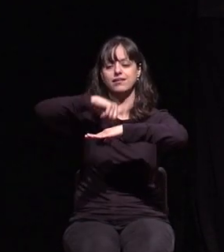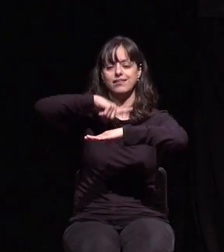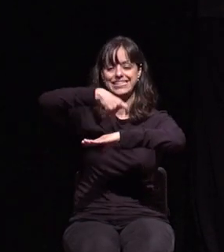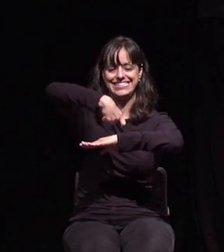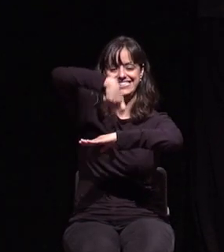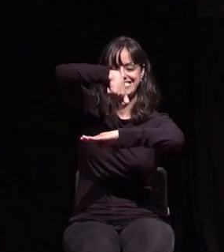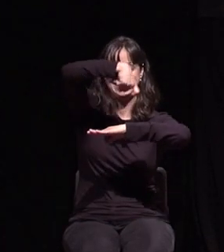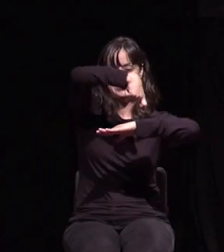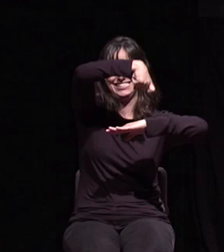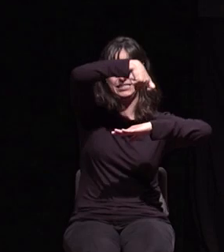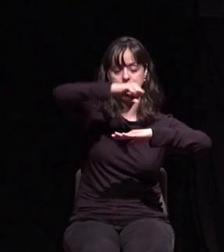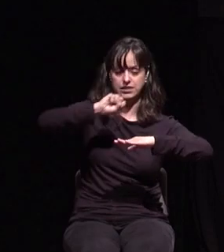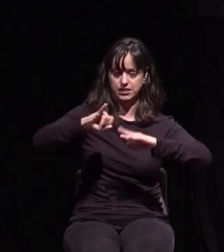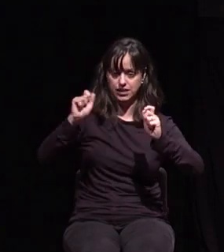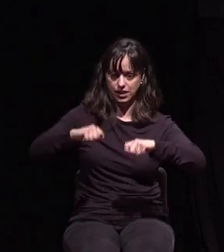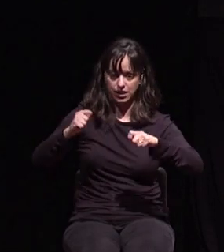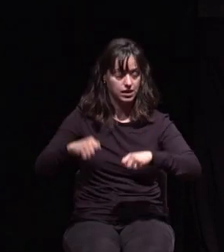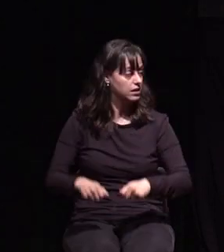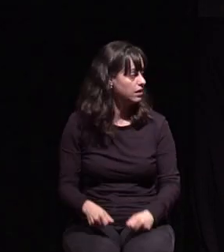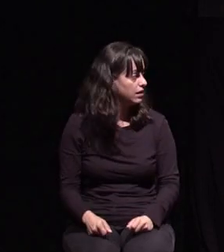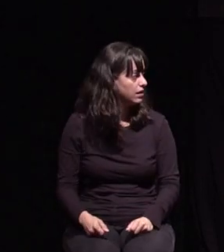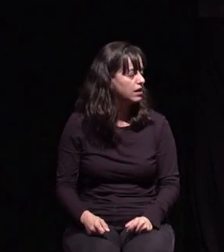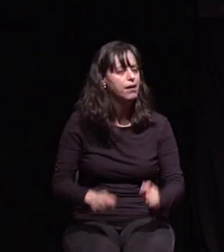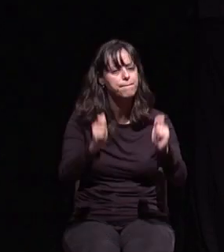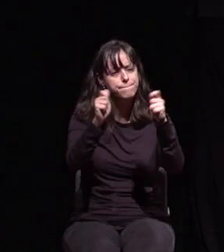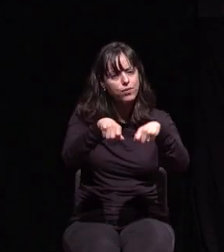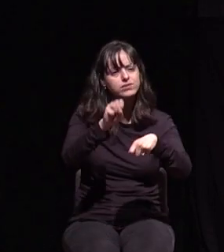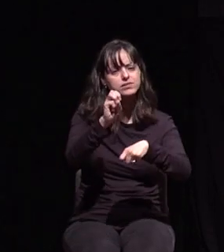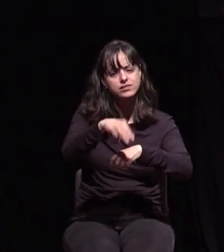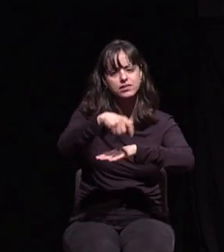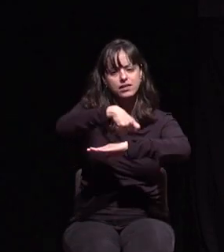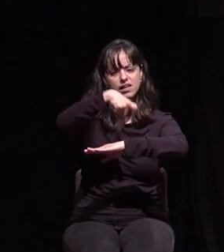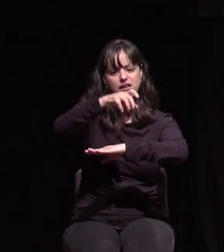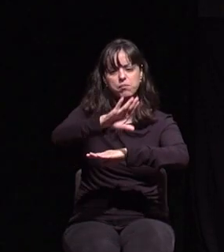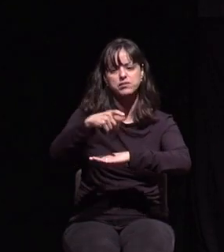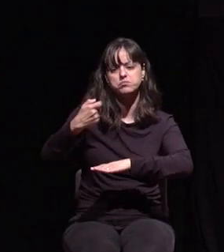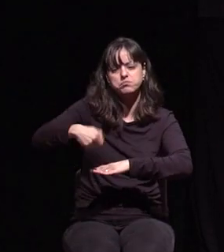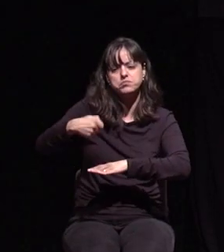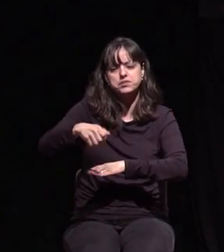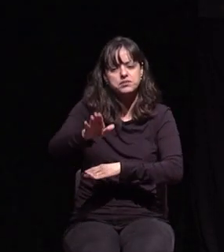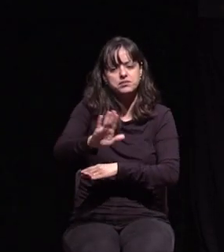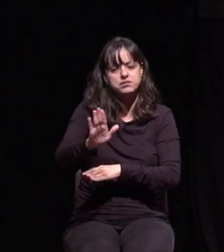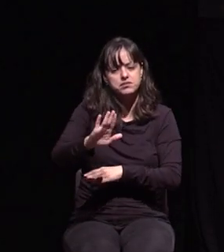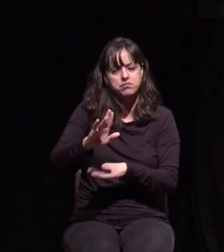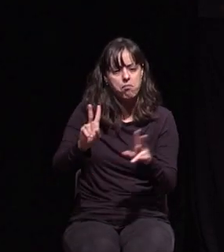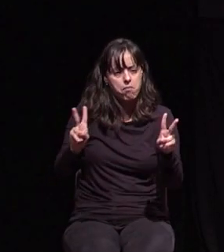fazer um estiramento? Não, possível tudo mas é que é desnecessário. A gente chegou à conclusão de que o